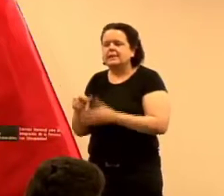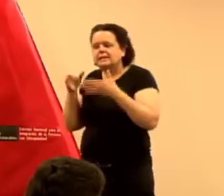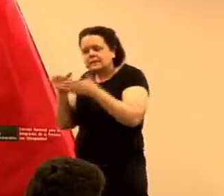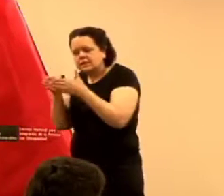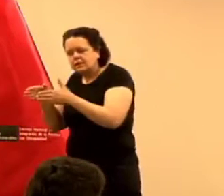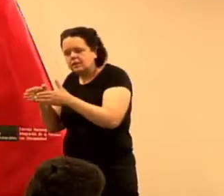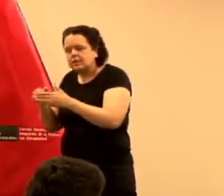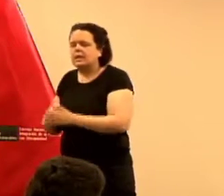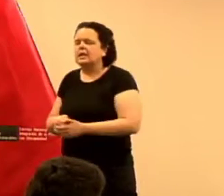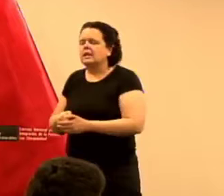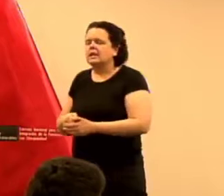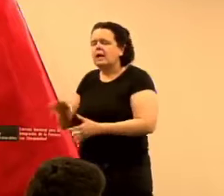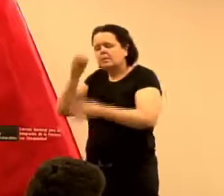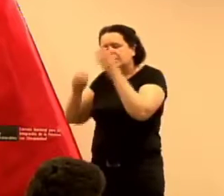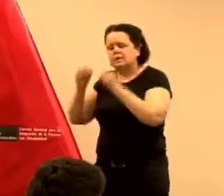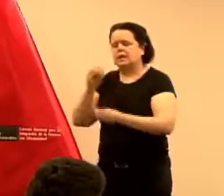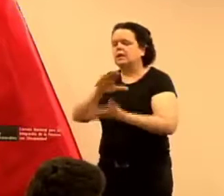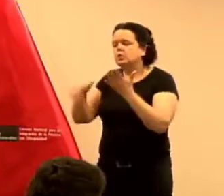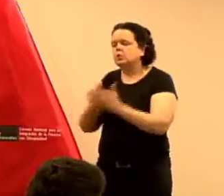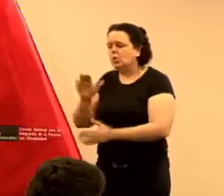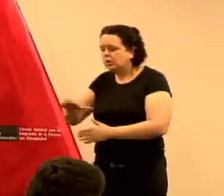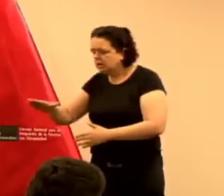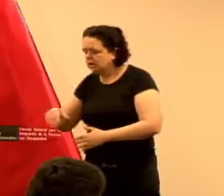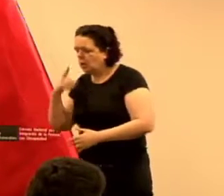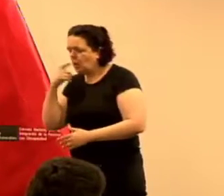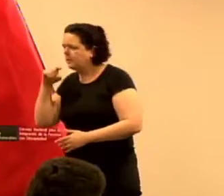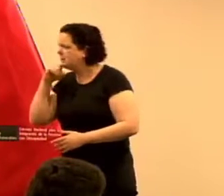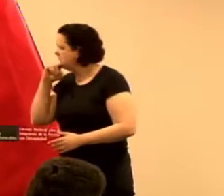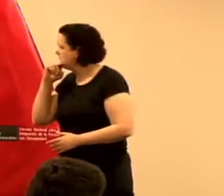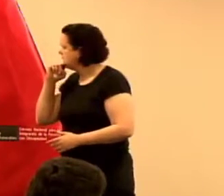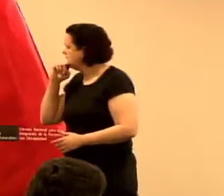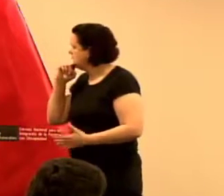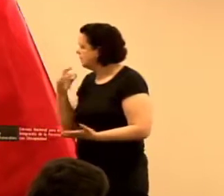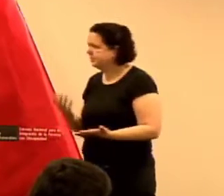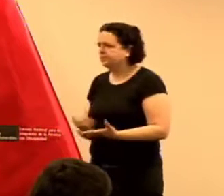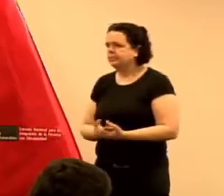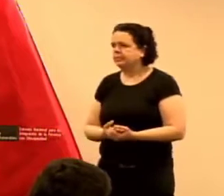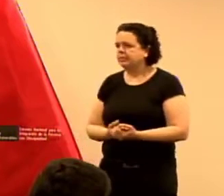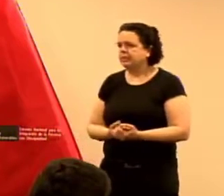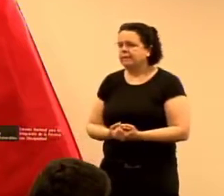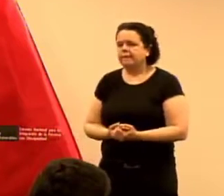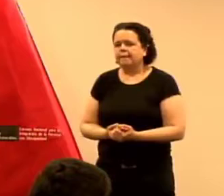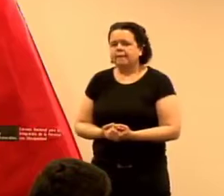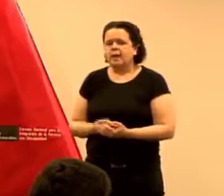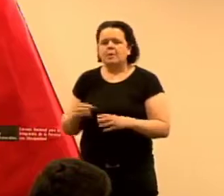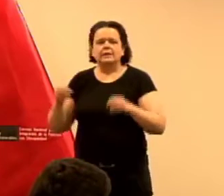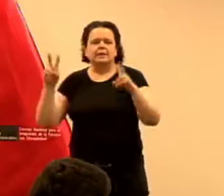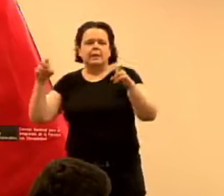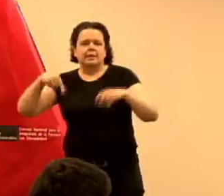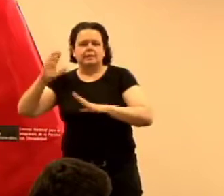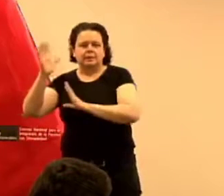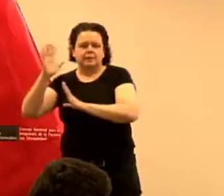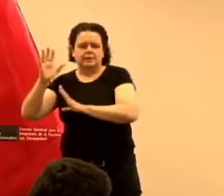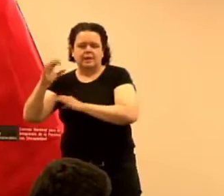de aprendizaje de todos los niños y las niñas. A raíz del tema de este